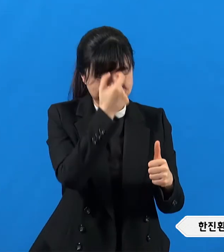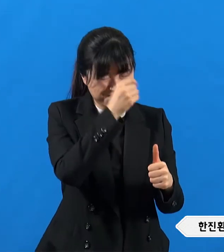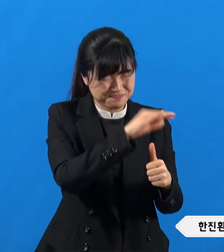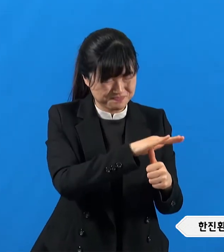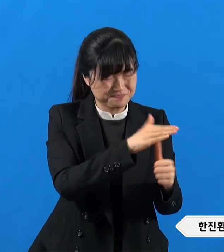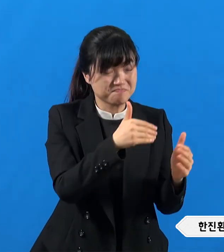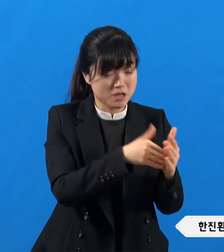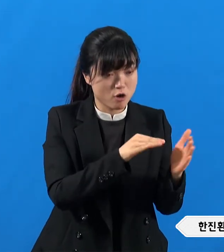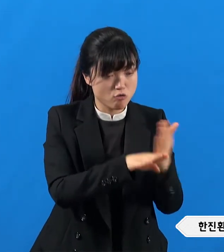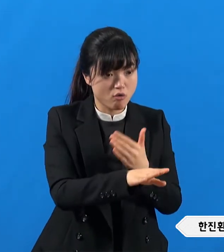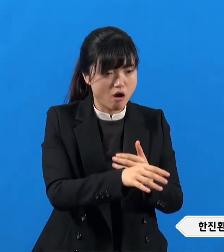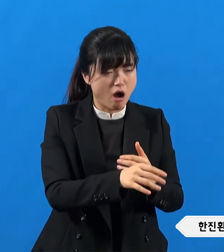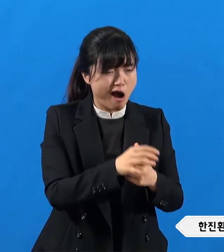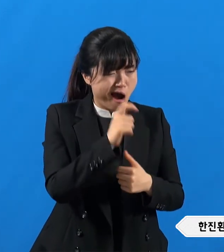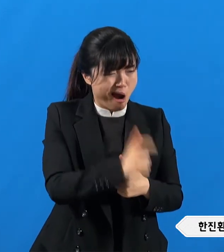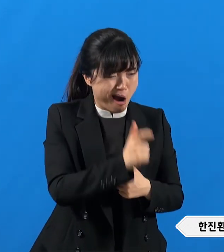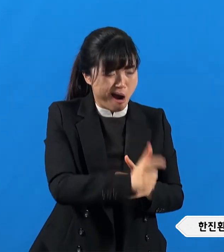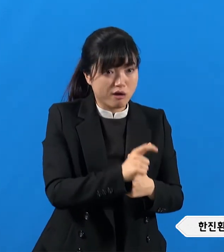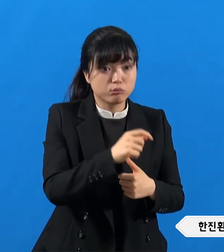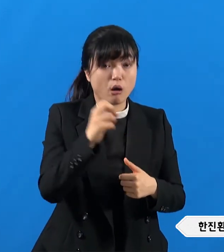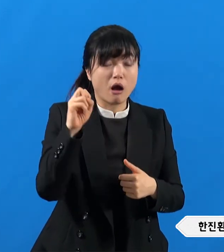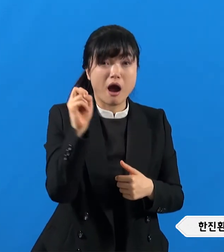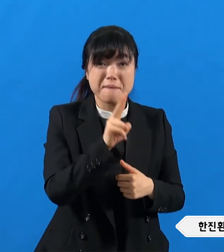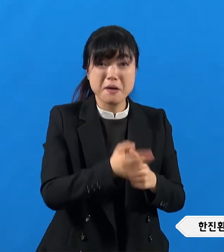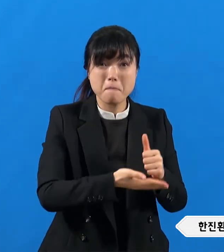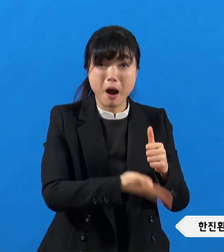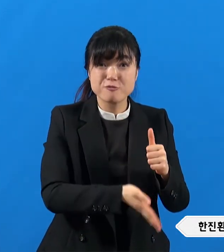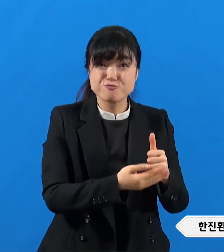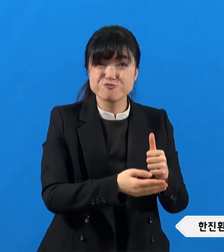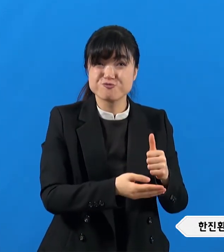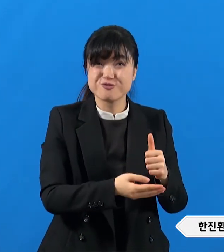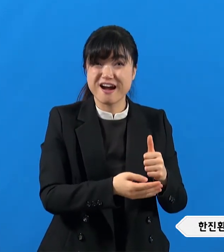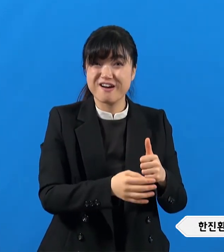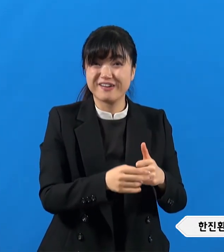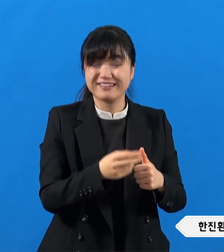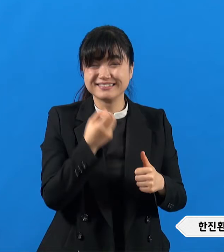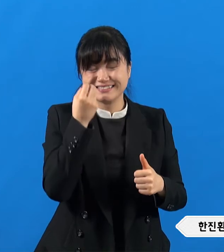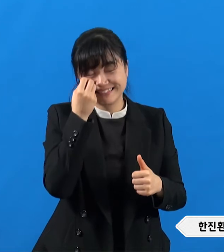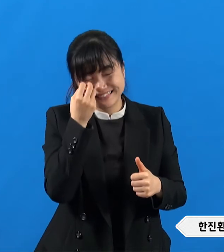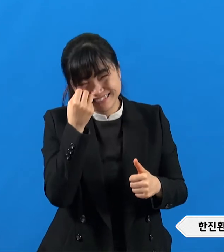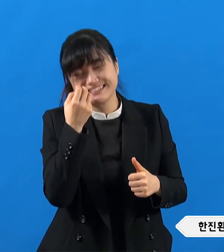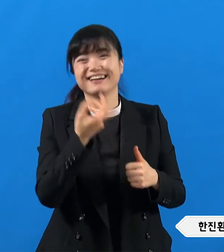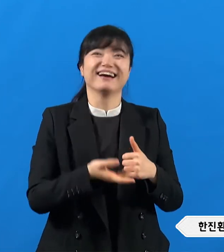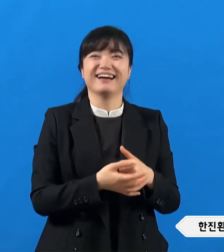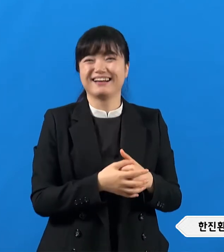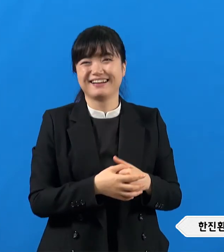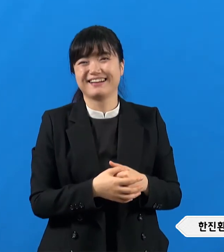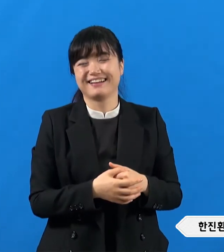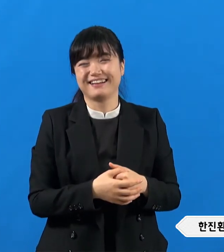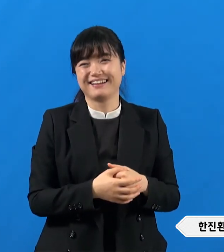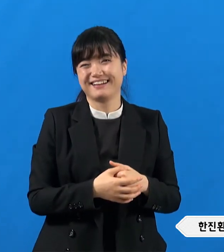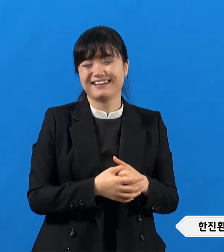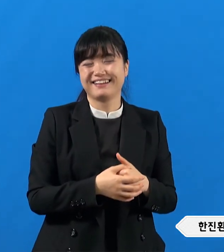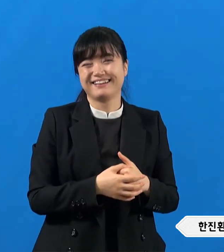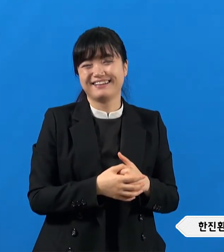안 나오던 방구가 그대로 나와버리는 것도 참 희한한 일이고, 희한한 일이 많습니다.